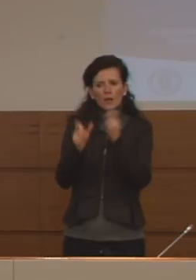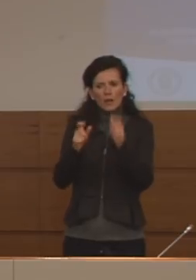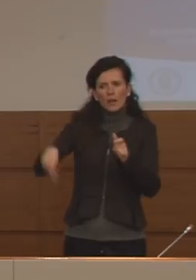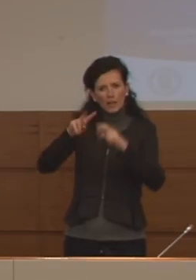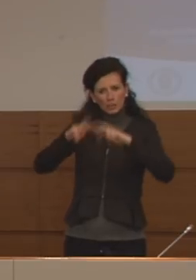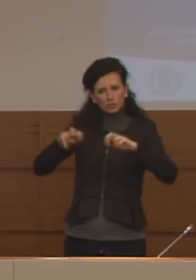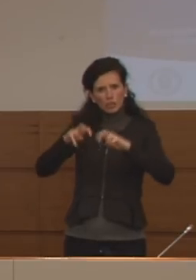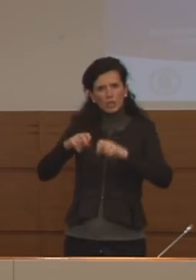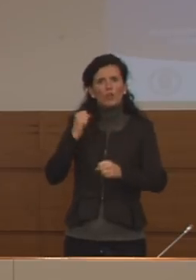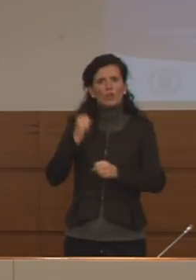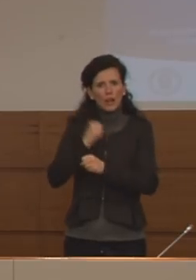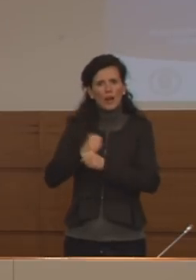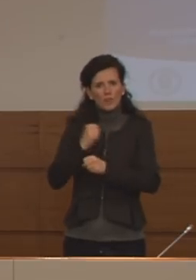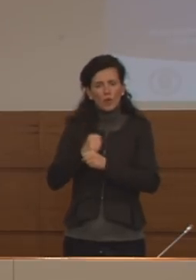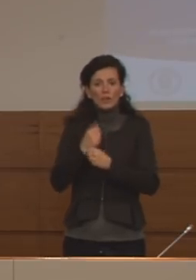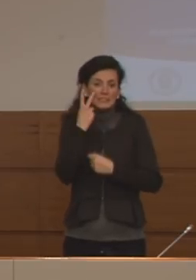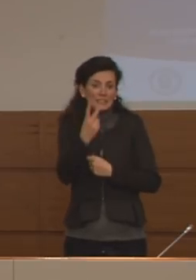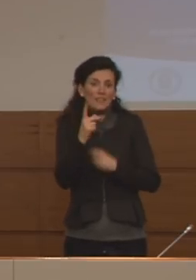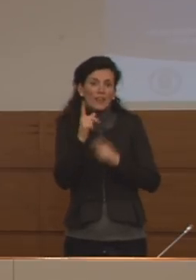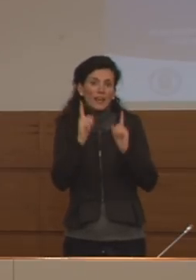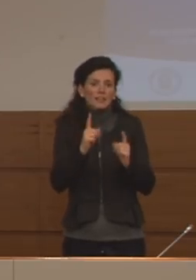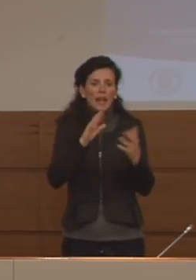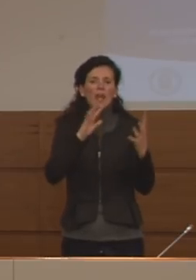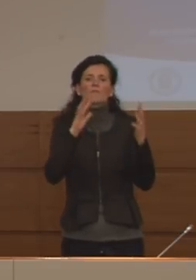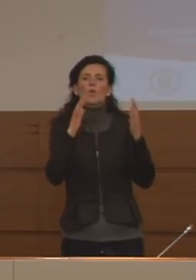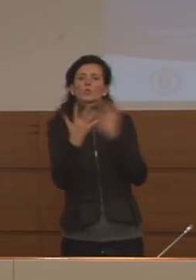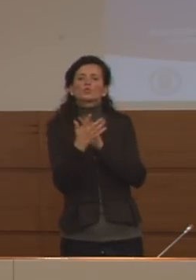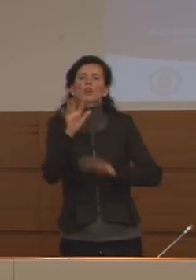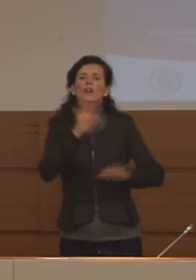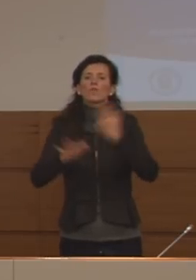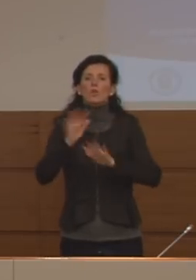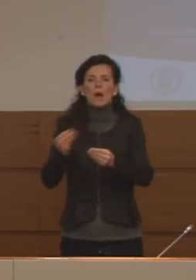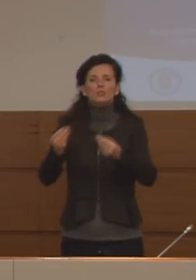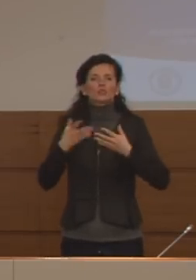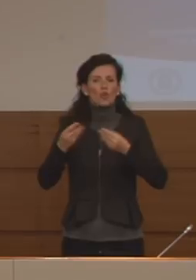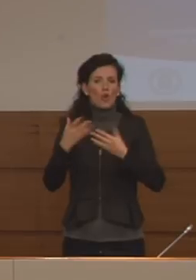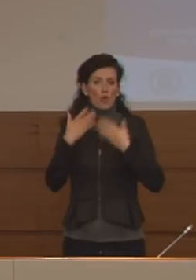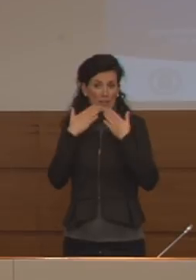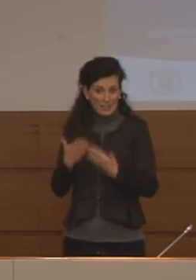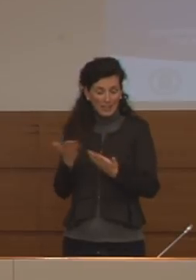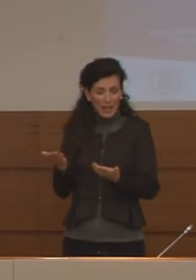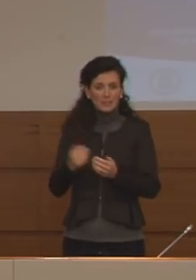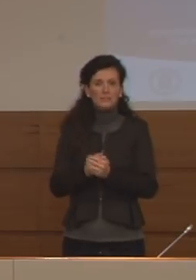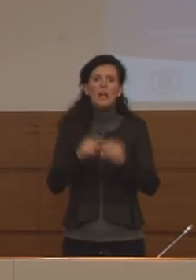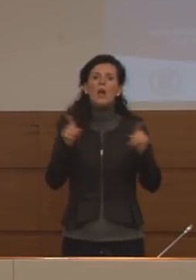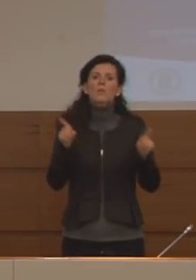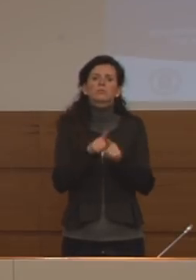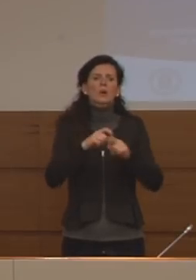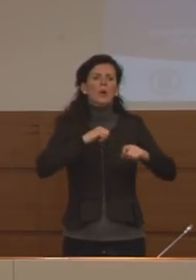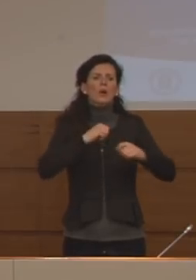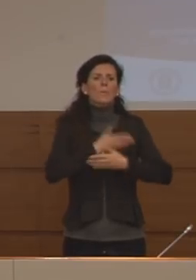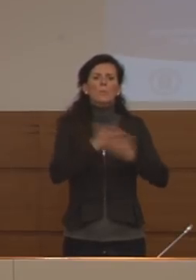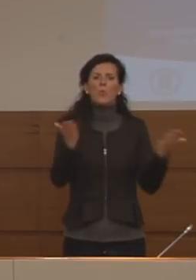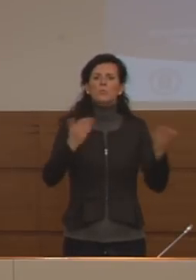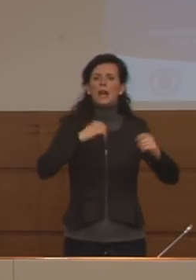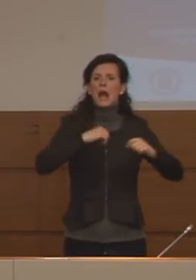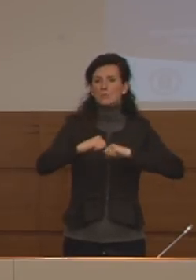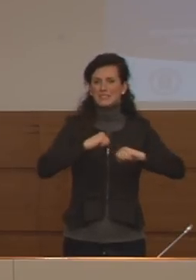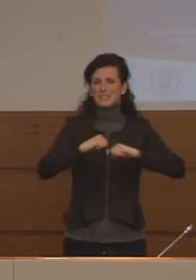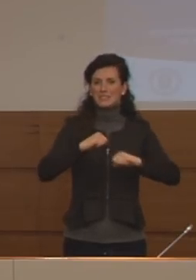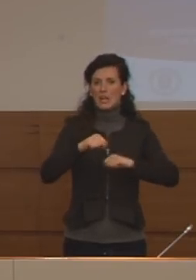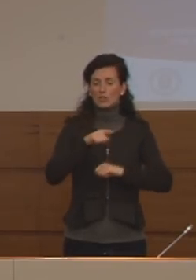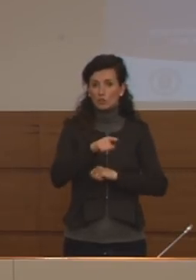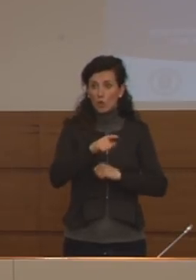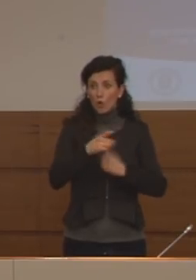dall'evoluzione delle conoscenze ma anche voglio ricordare la pubblica amministrazione o e anche